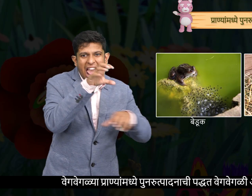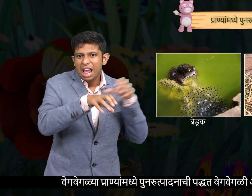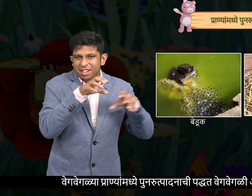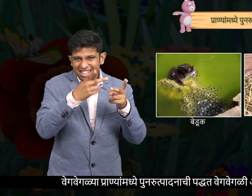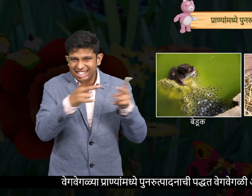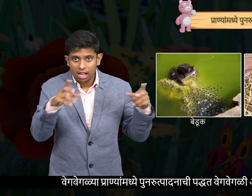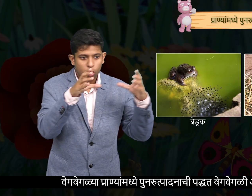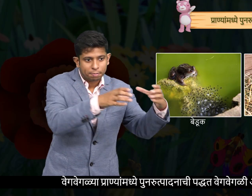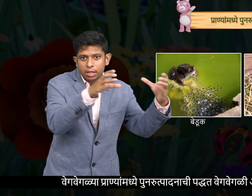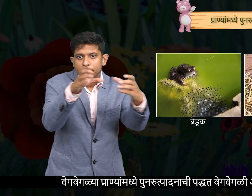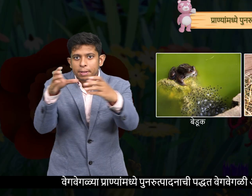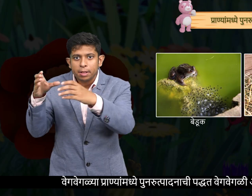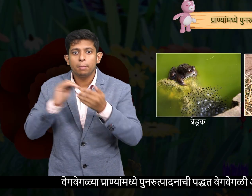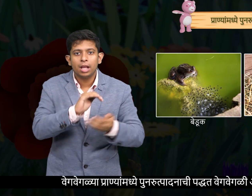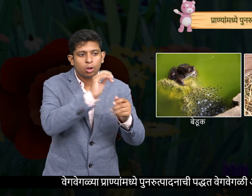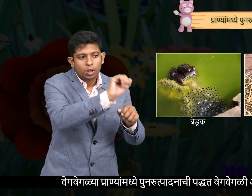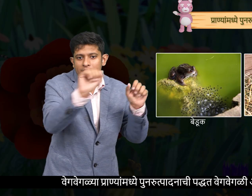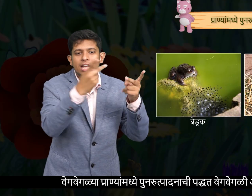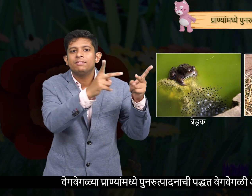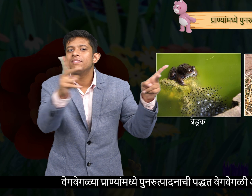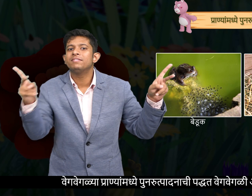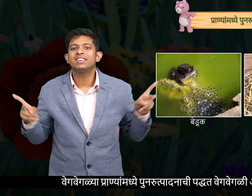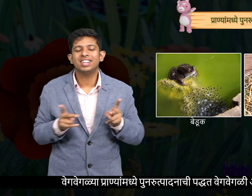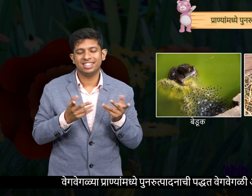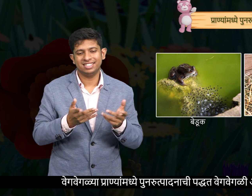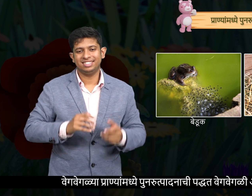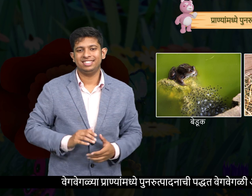पुनरुत्पादनाची पद्धत वेगवेगळी असू शकते.